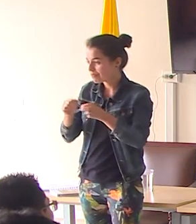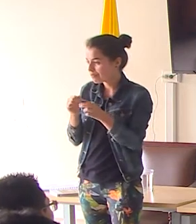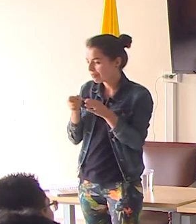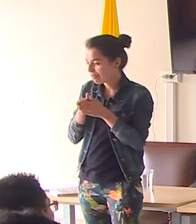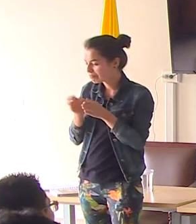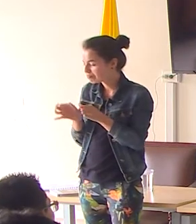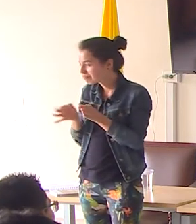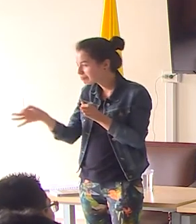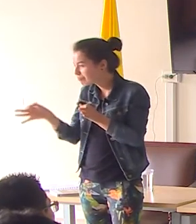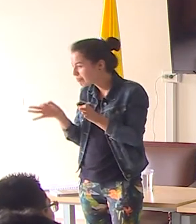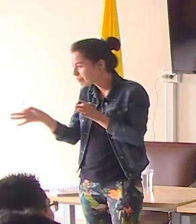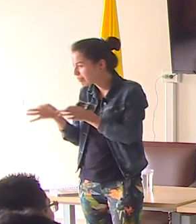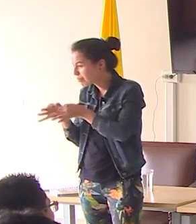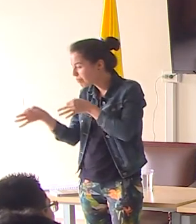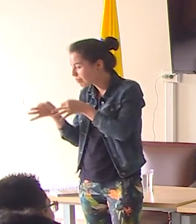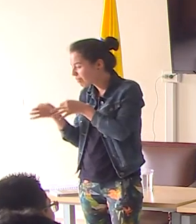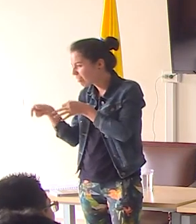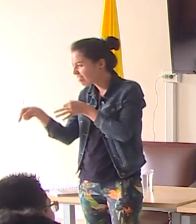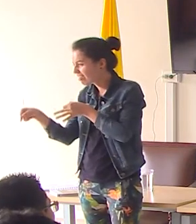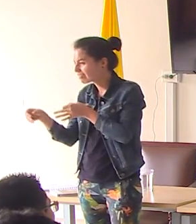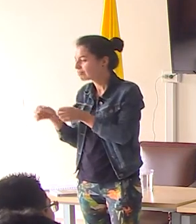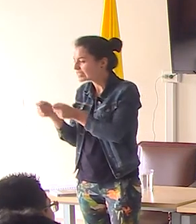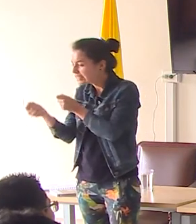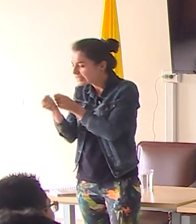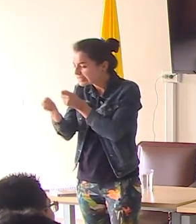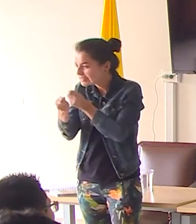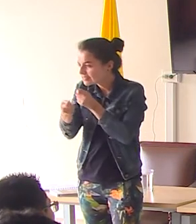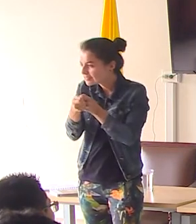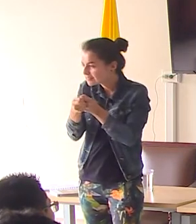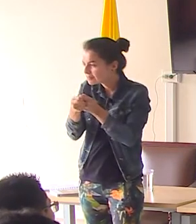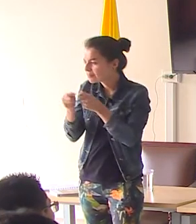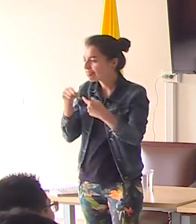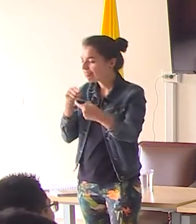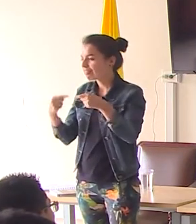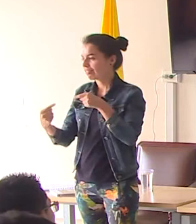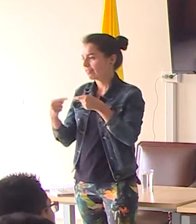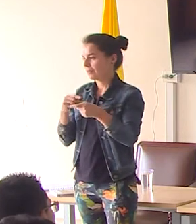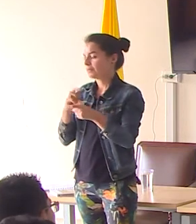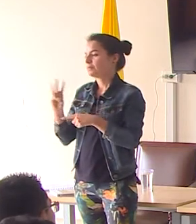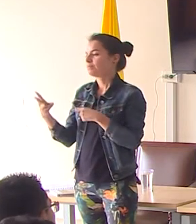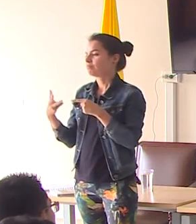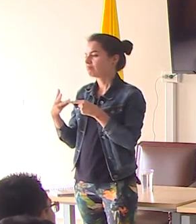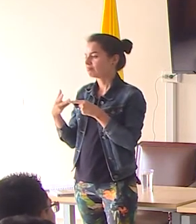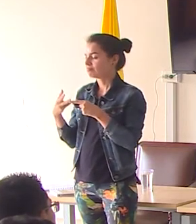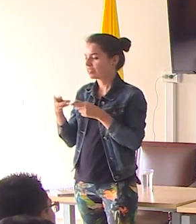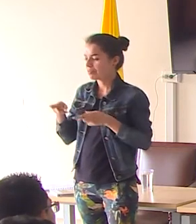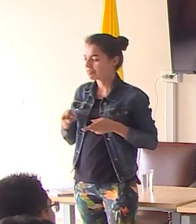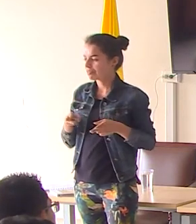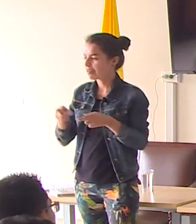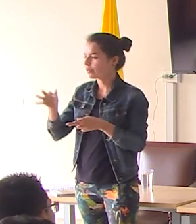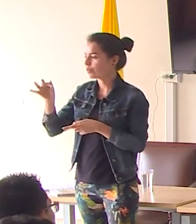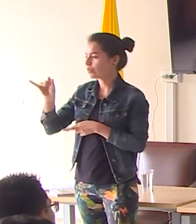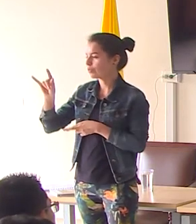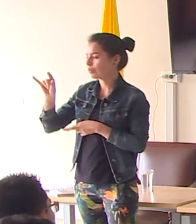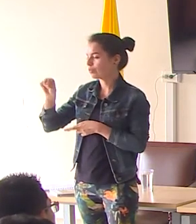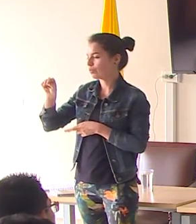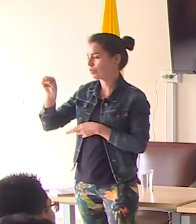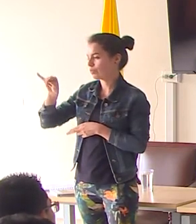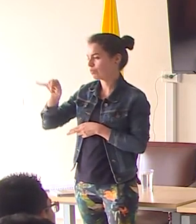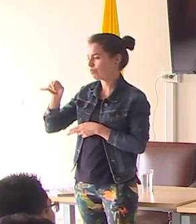sobre las márgenes del río todo el tema del río otún la cuenca del río tunjuelo que ha sido conflictiva